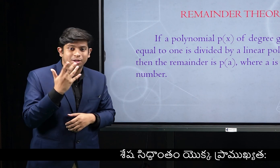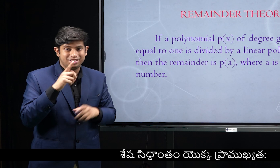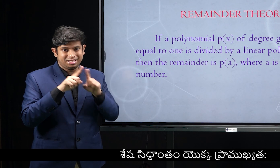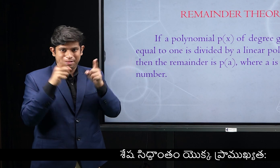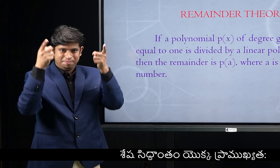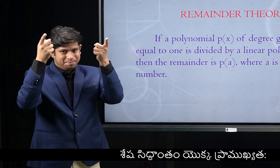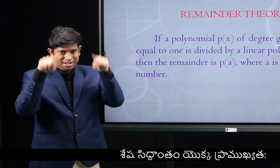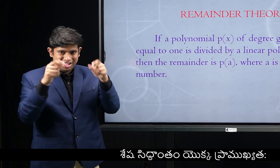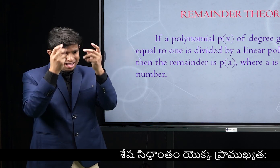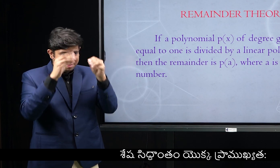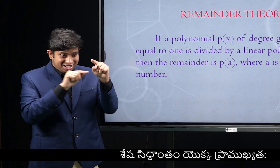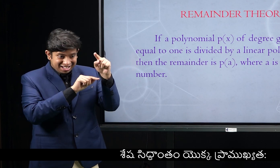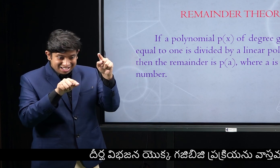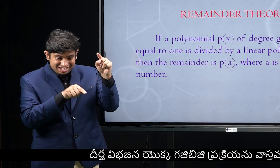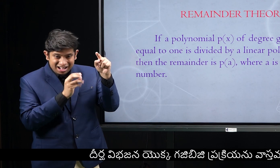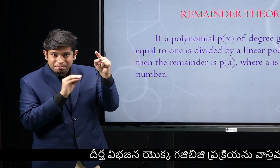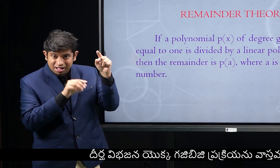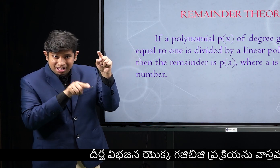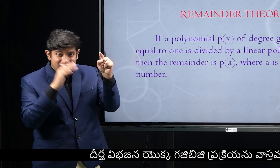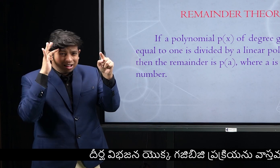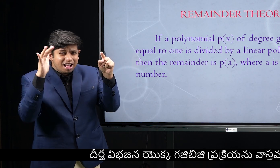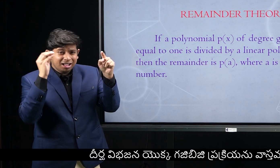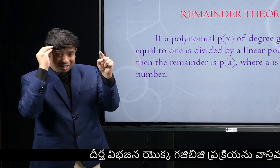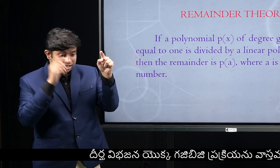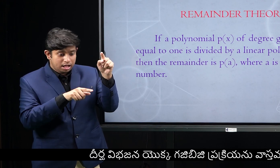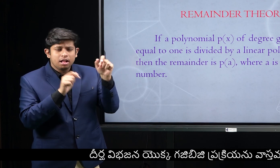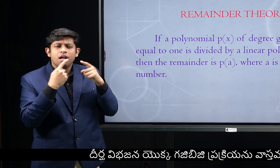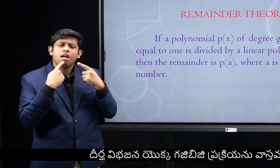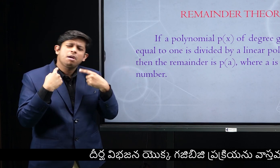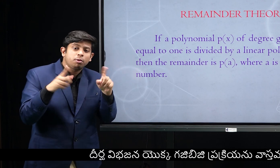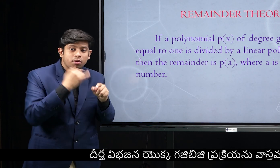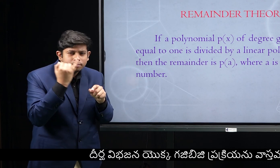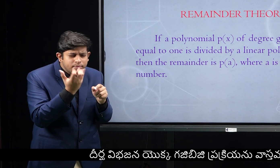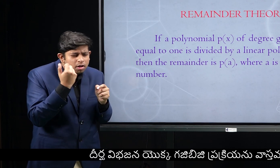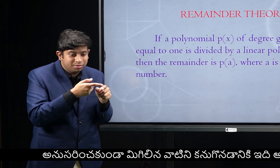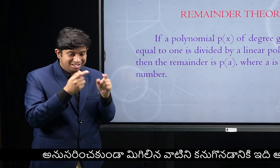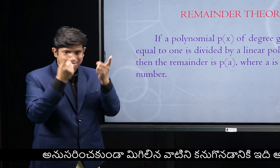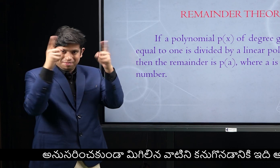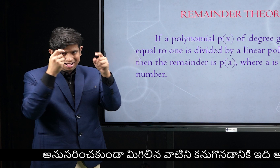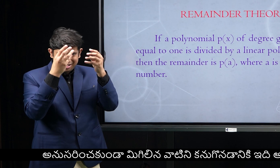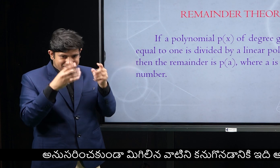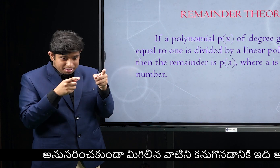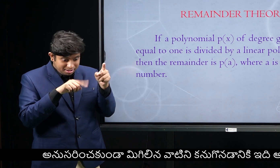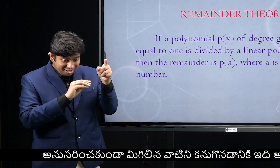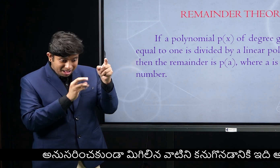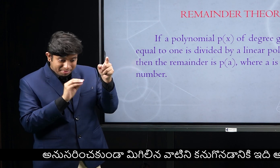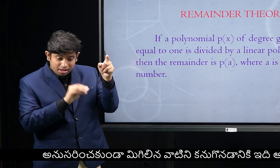సిద్ధాంతం ప్రాముఖ్యత దీర్ఘ విభజన యొక్క గజిబిజి ప్రక్రియను వాస్తవంగా అనుసరించకుండా మిగిలిన